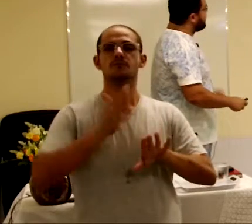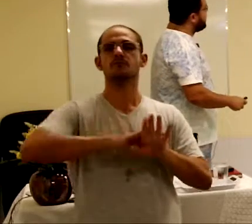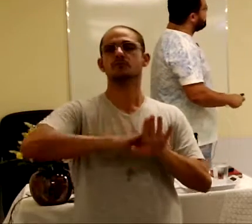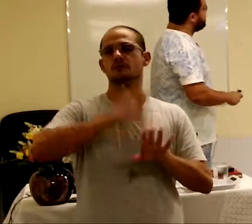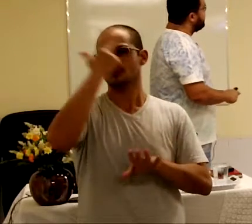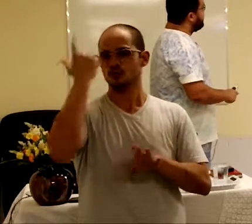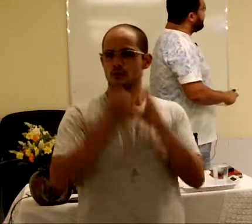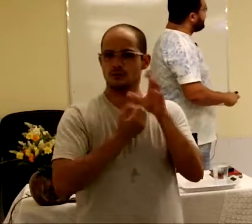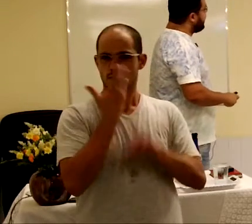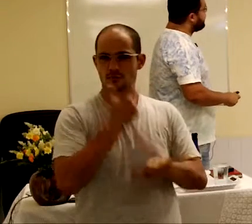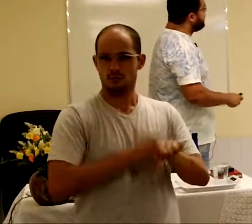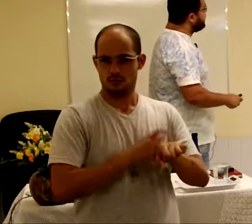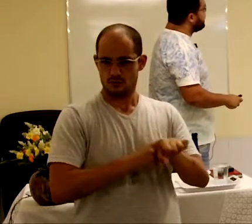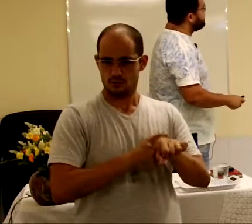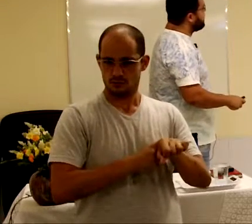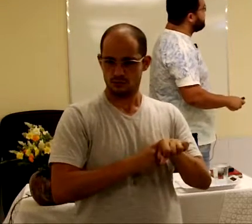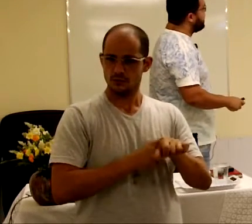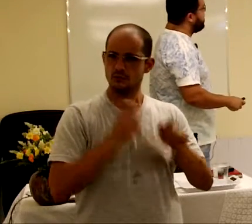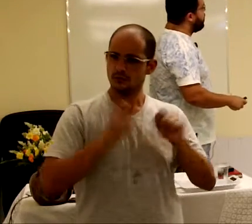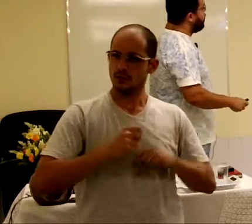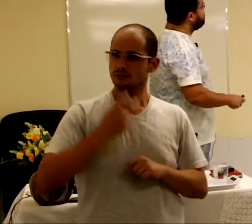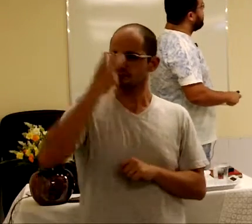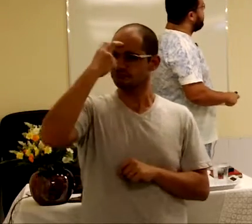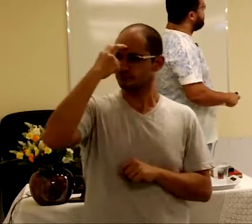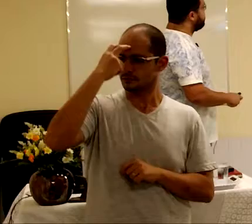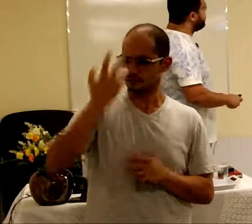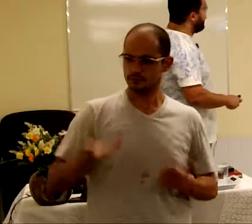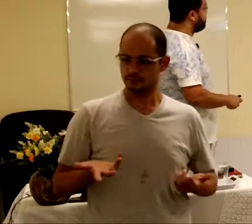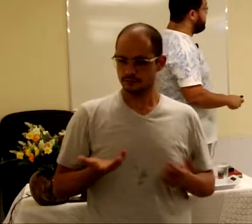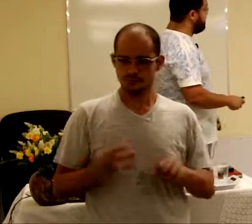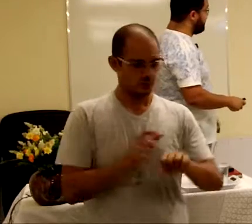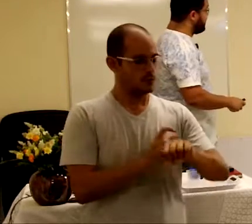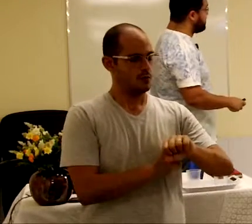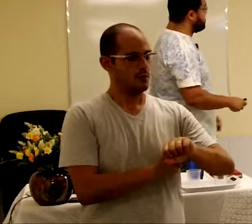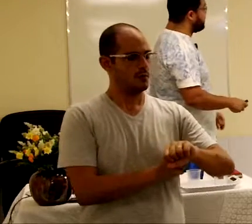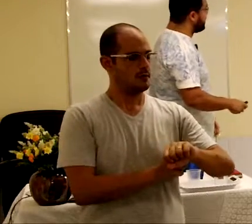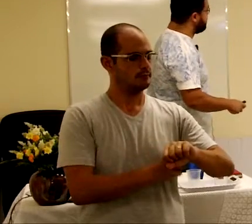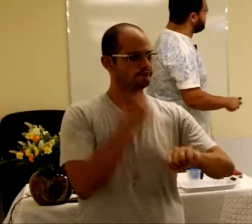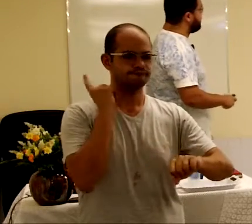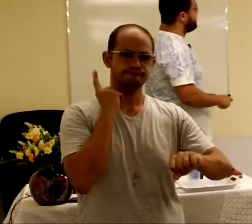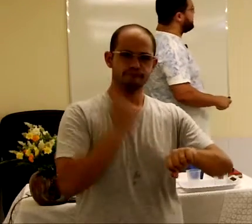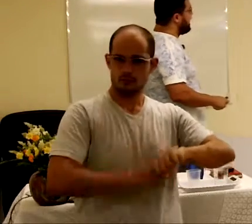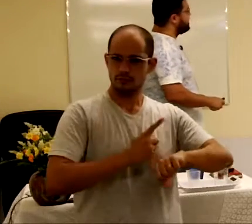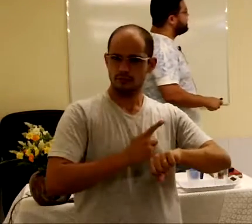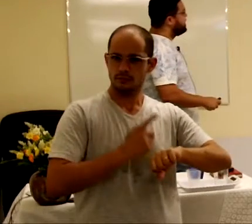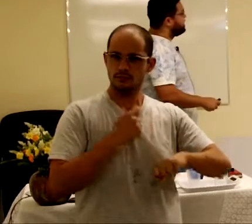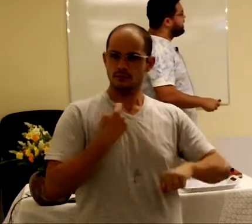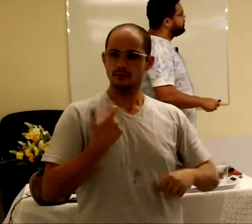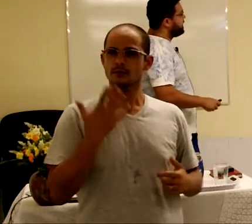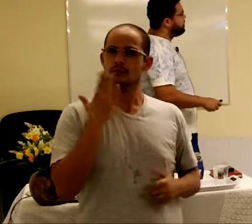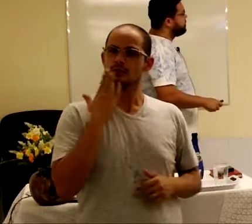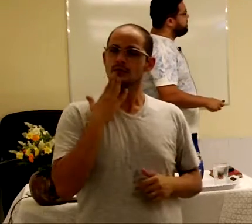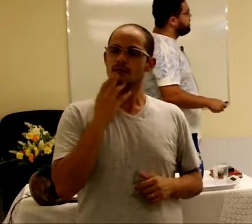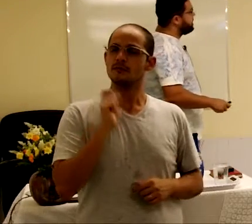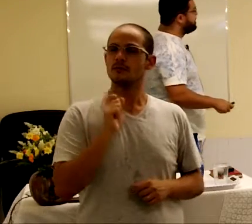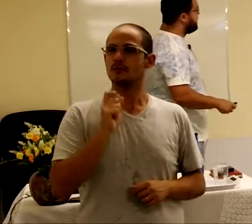do mecanismo lhe atesta a inteligência e o saber. Quando um relógio vos dá, no momento preciso, a indicação de que necessitais, já vos